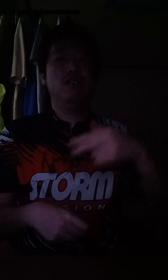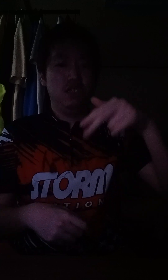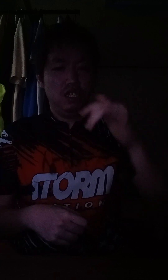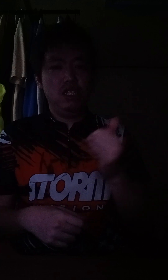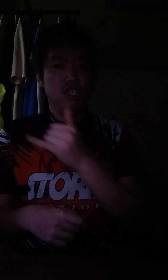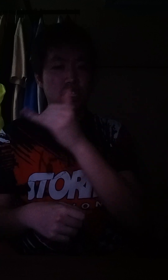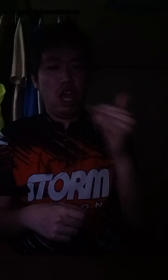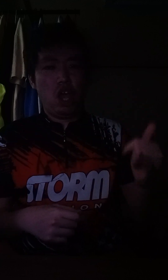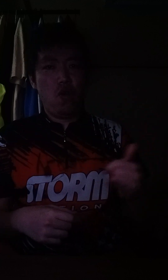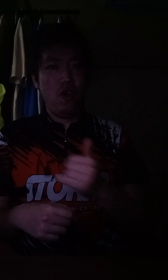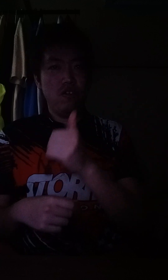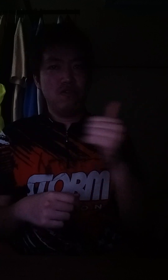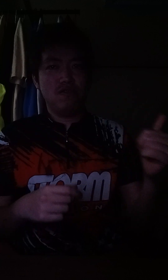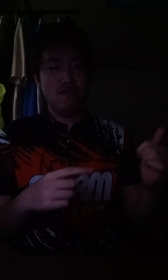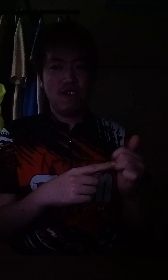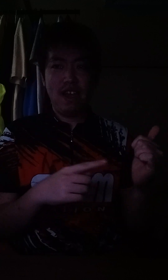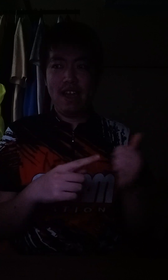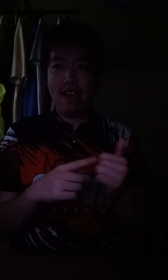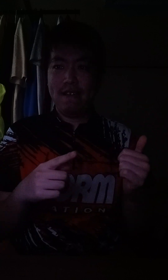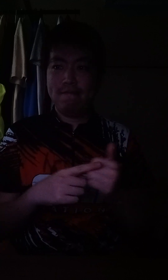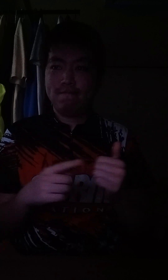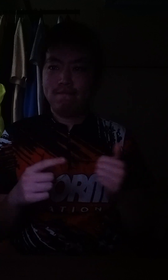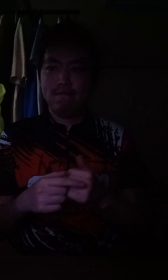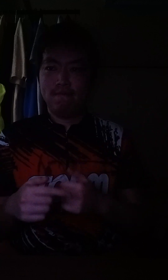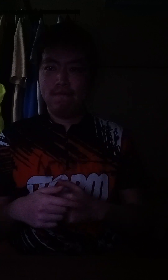승현이 퇴원 축하합니다.